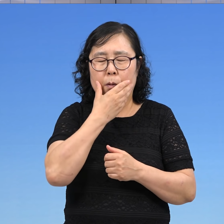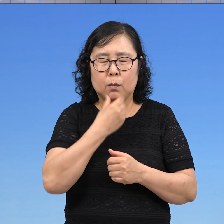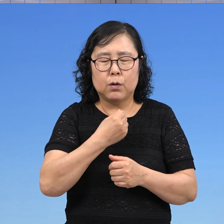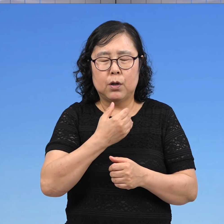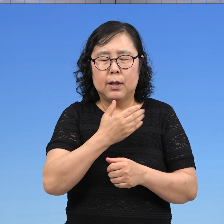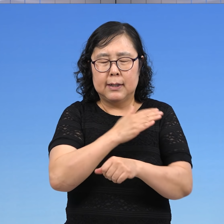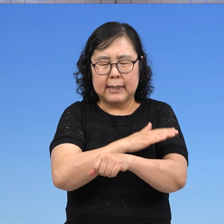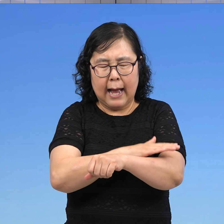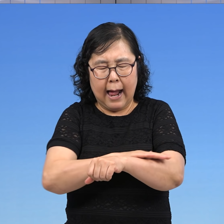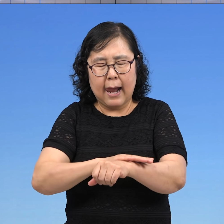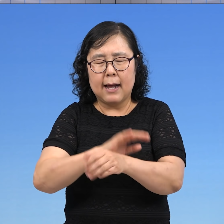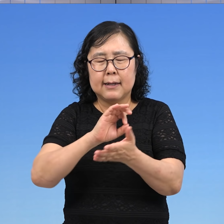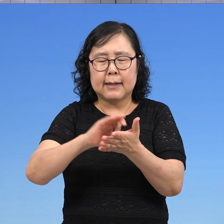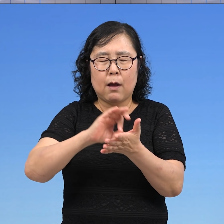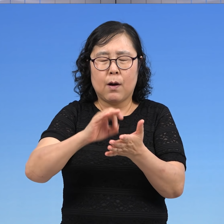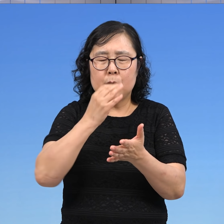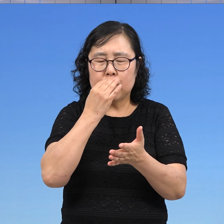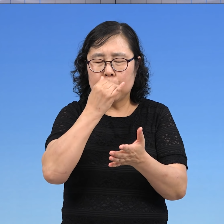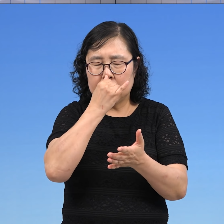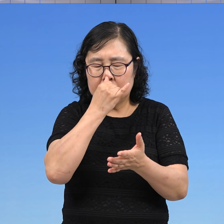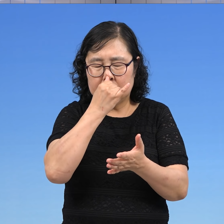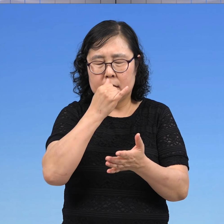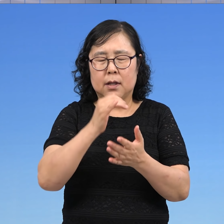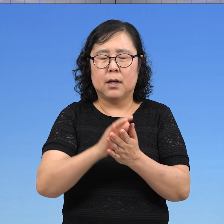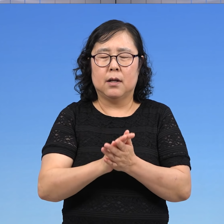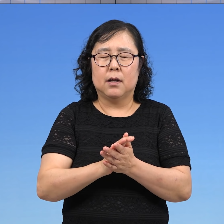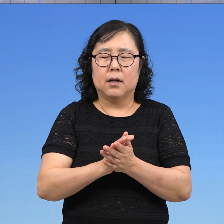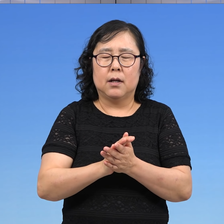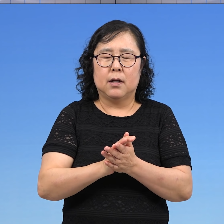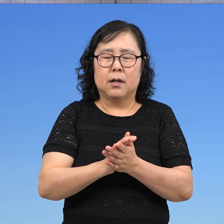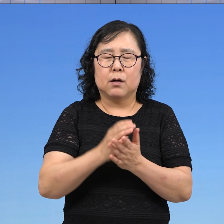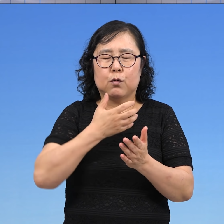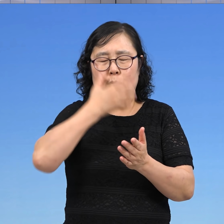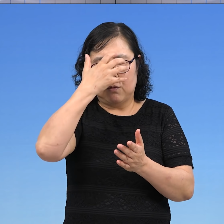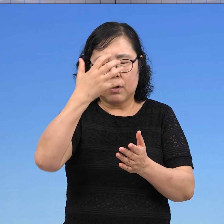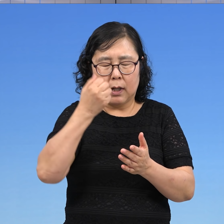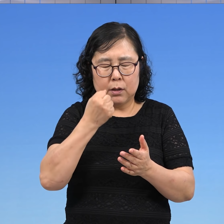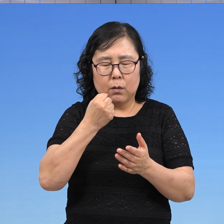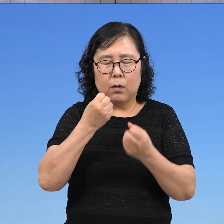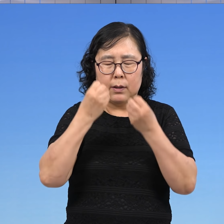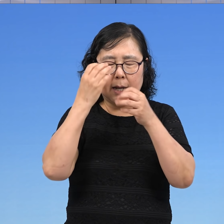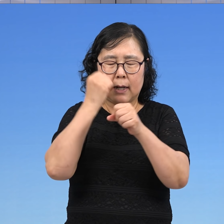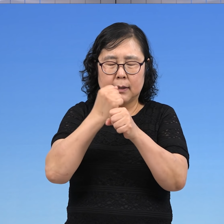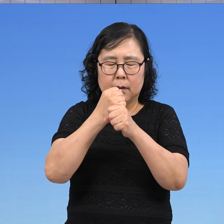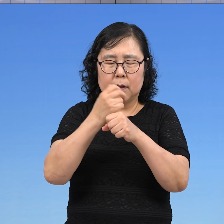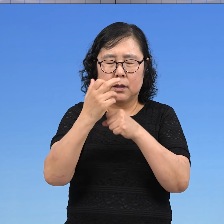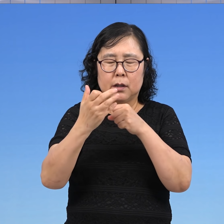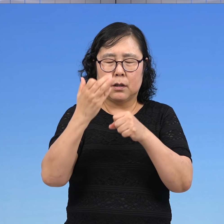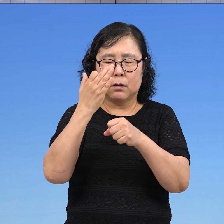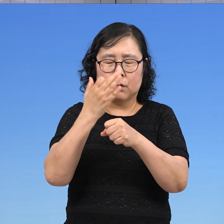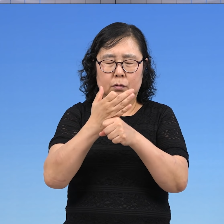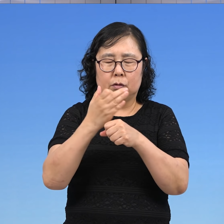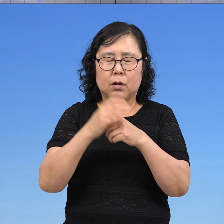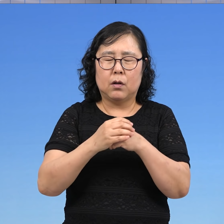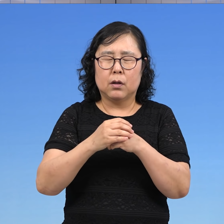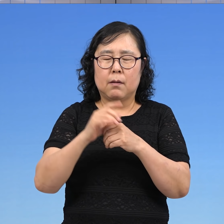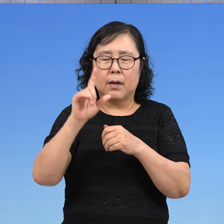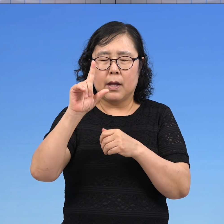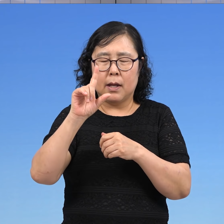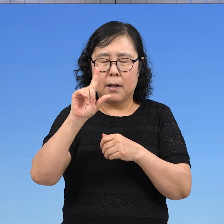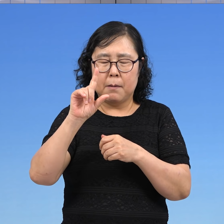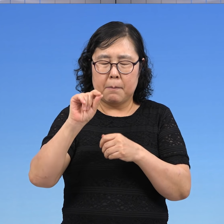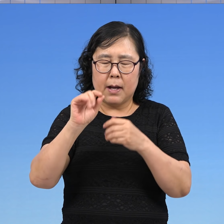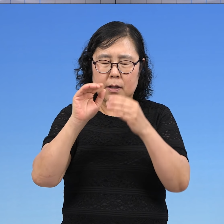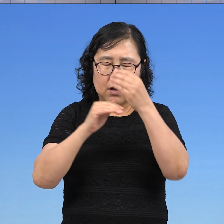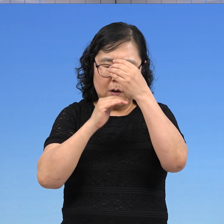잘 흘려보낼 수 있도록 꿈 너머 꿈을 가지고 창립 19주년 창이 20주년 1 만 써도